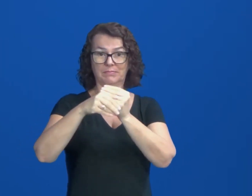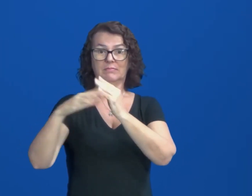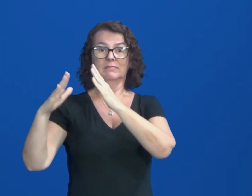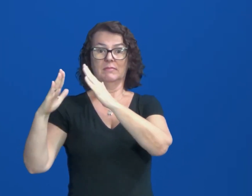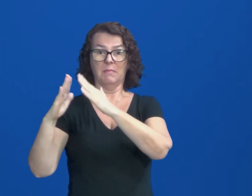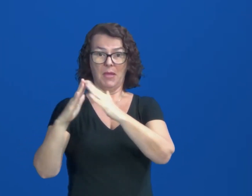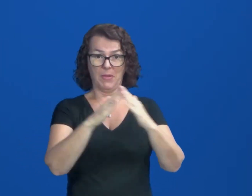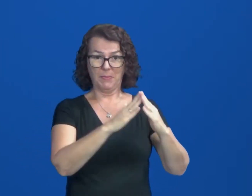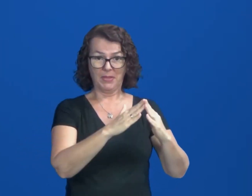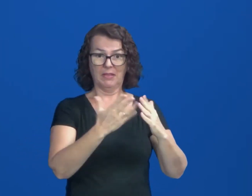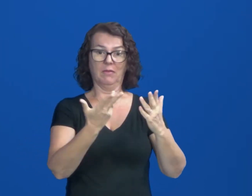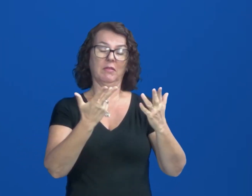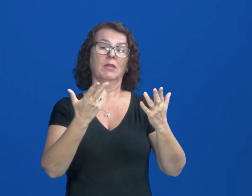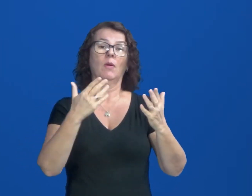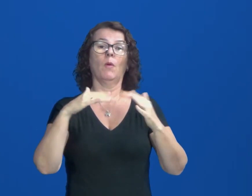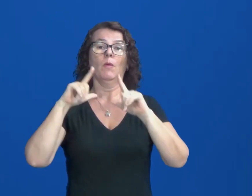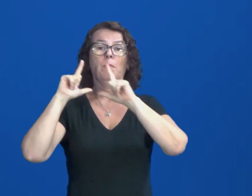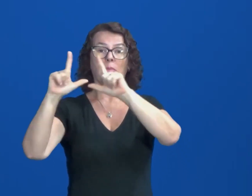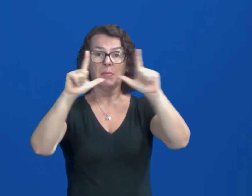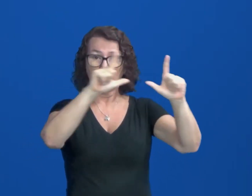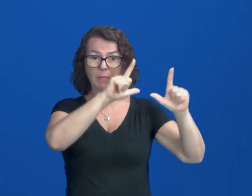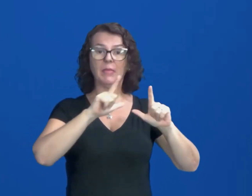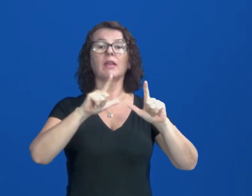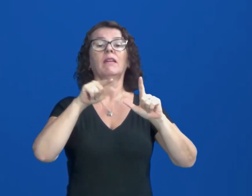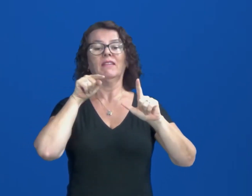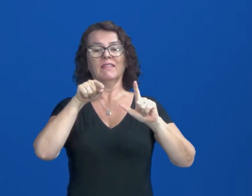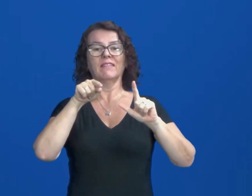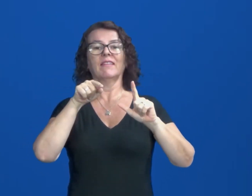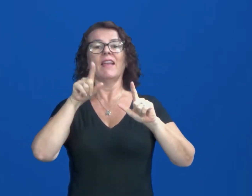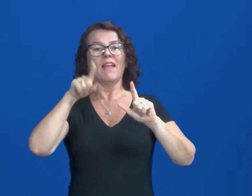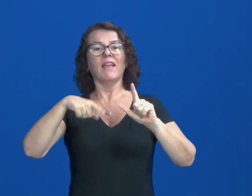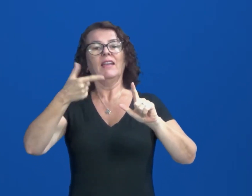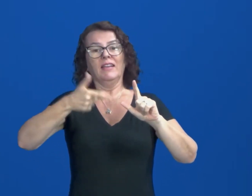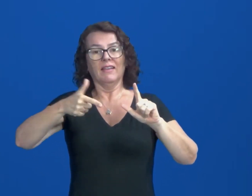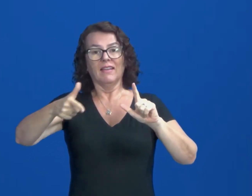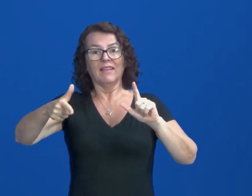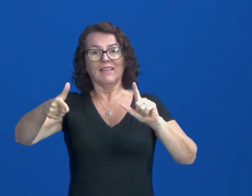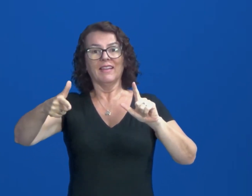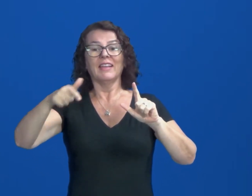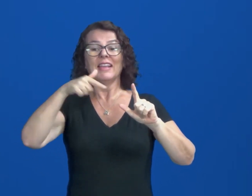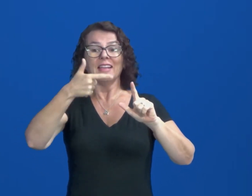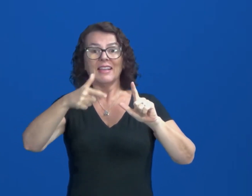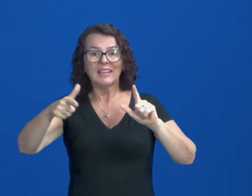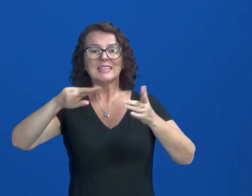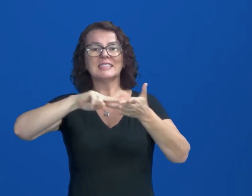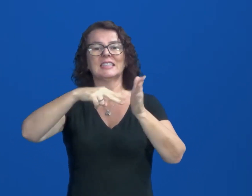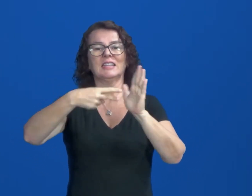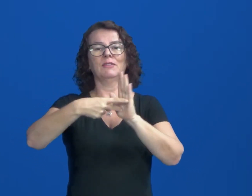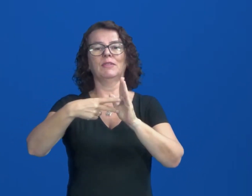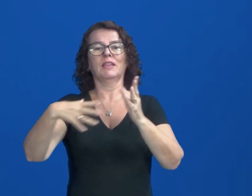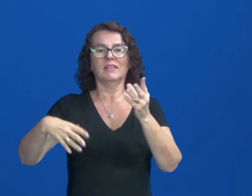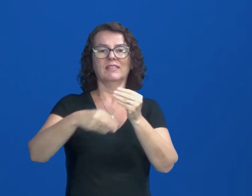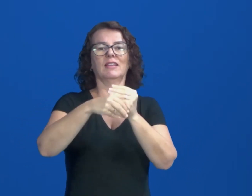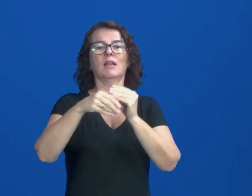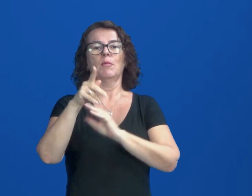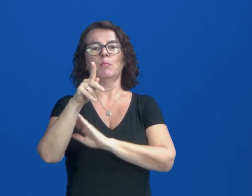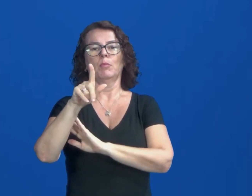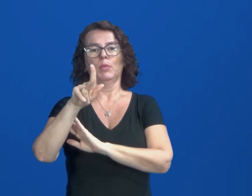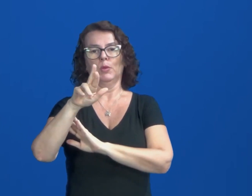morfema raiz, que é casa, e o morfema agregado, que é a repetição do movimento, que traz esse sentido de